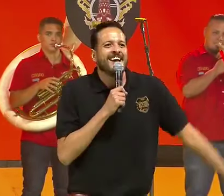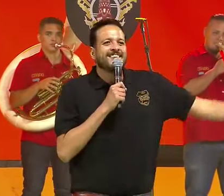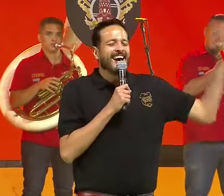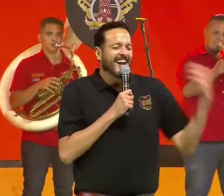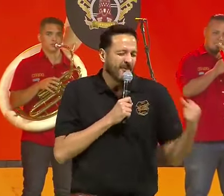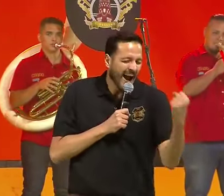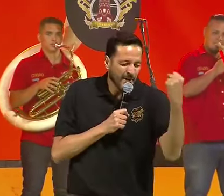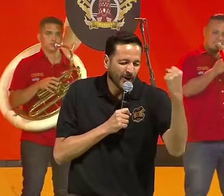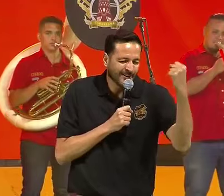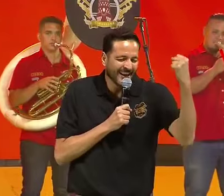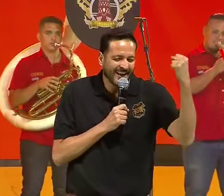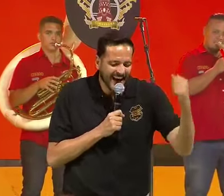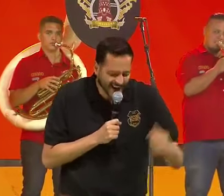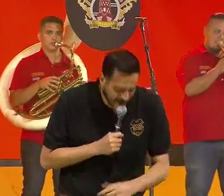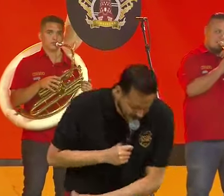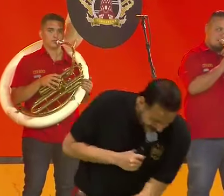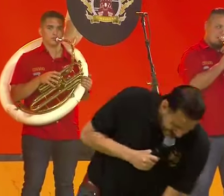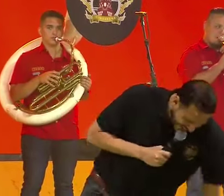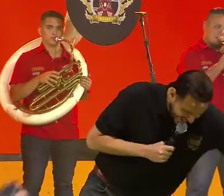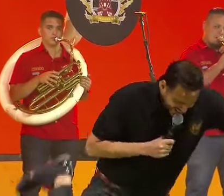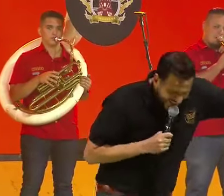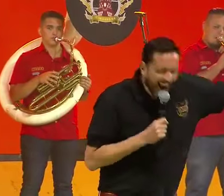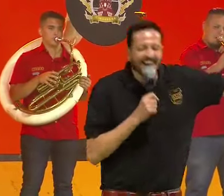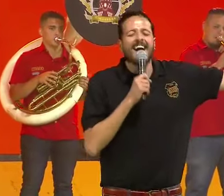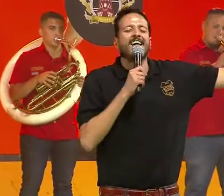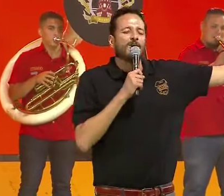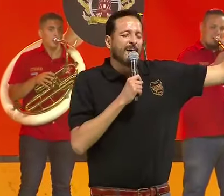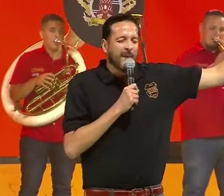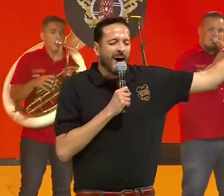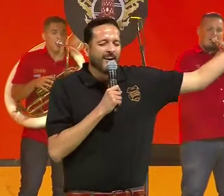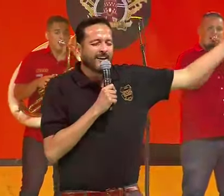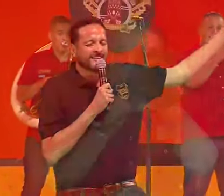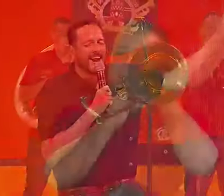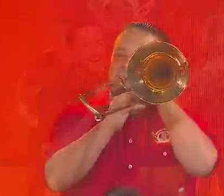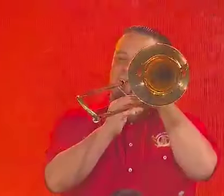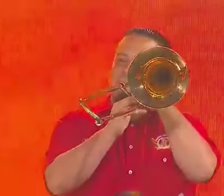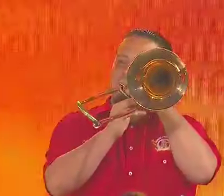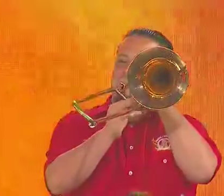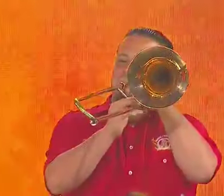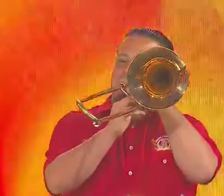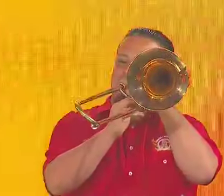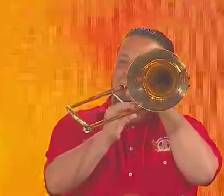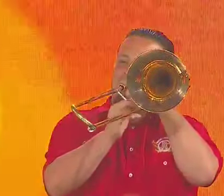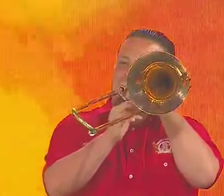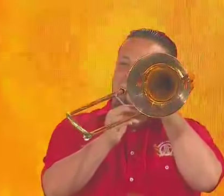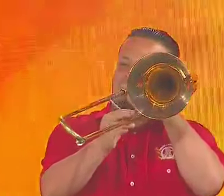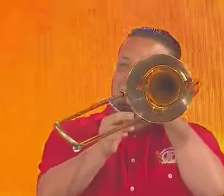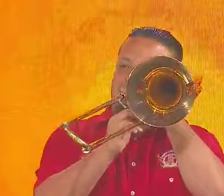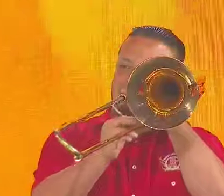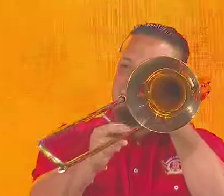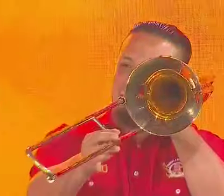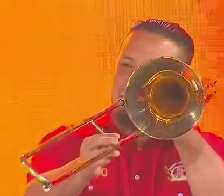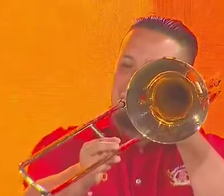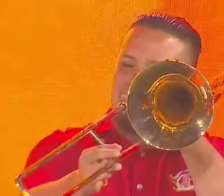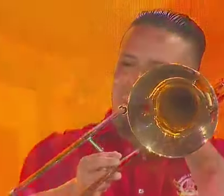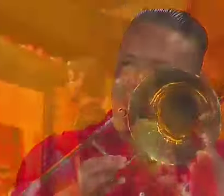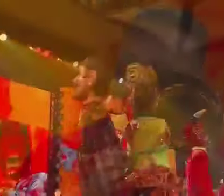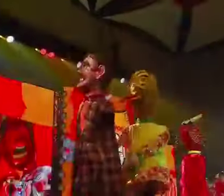colores. Celebremos, heredianos, a la tierra de los amores. ¡Chao!